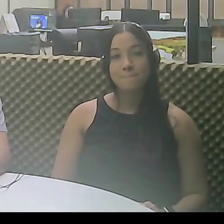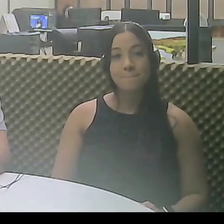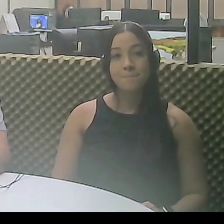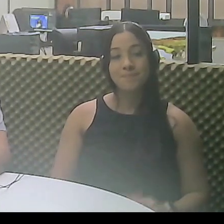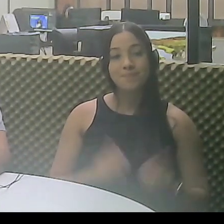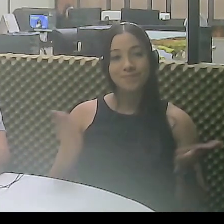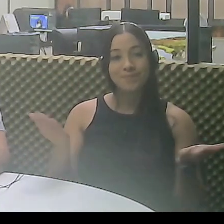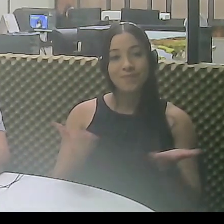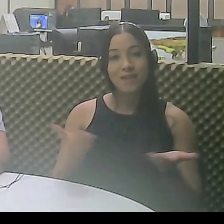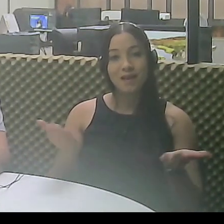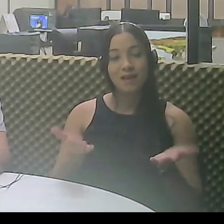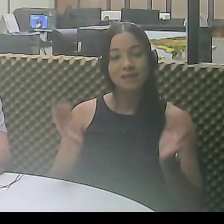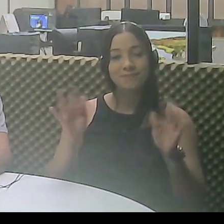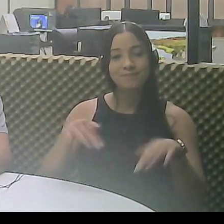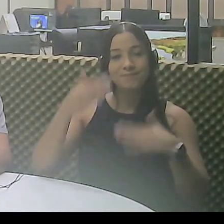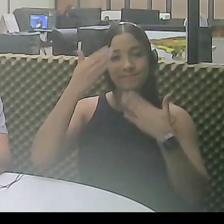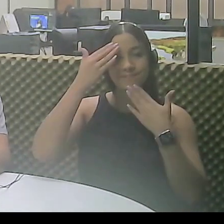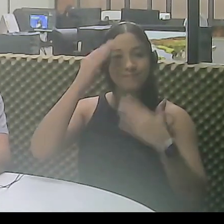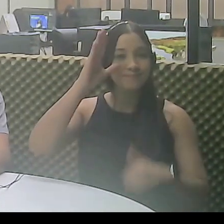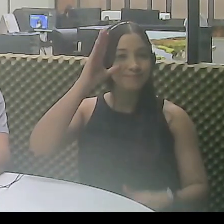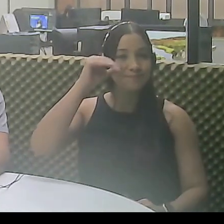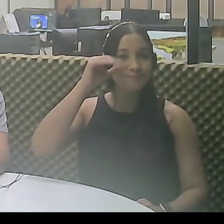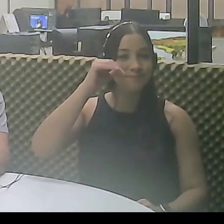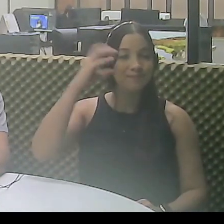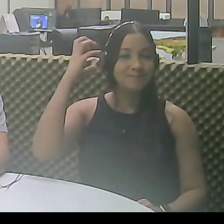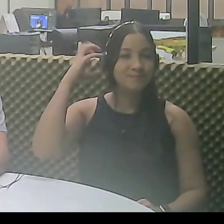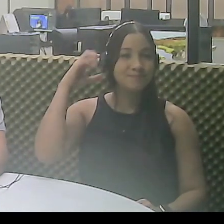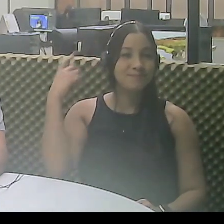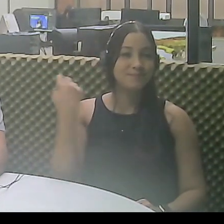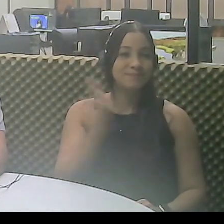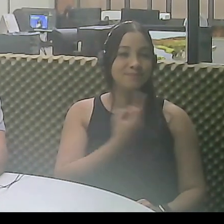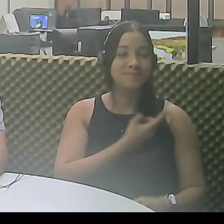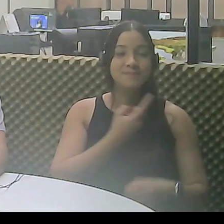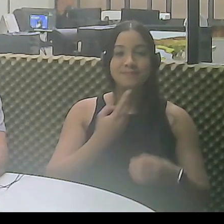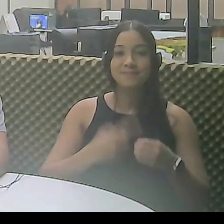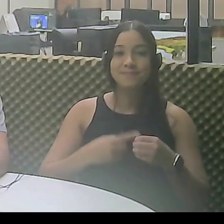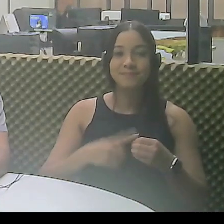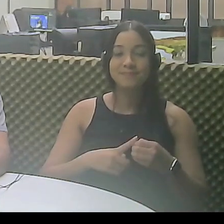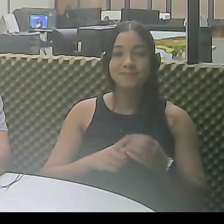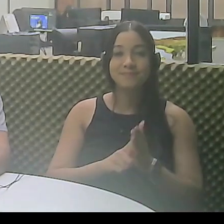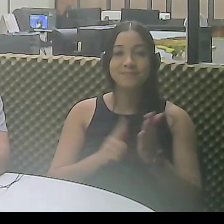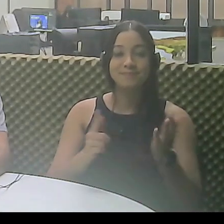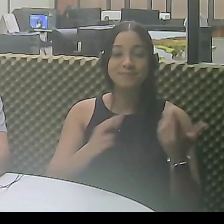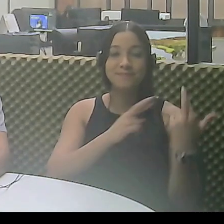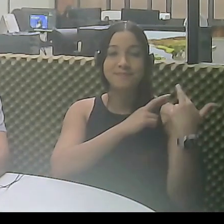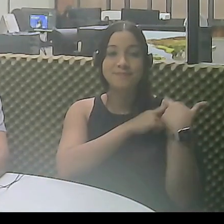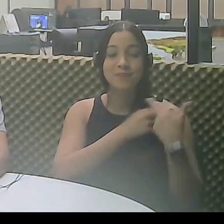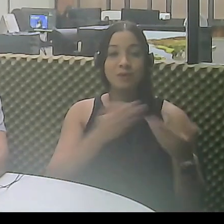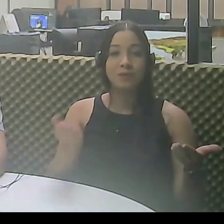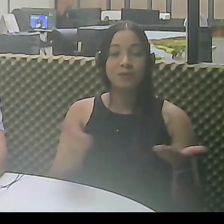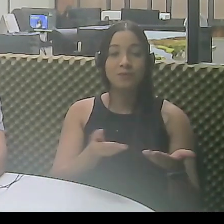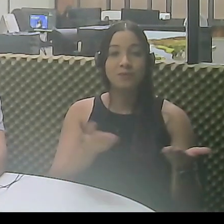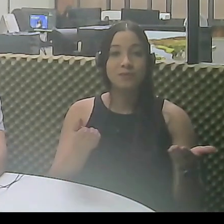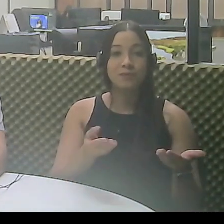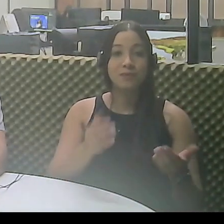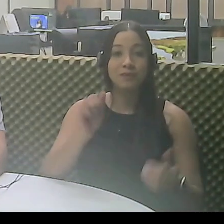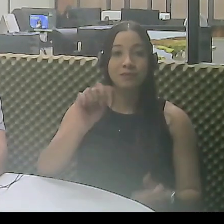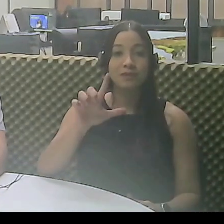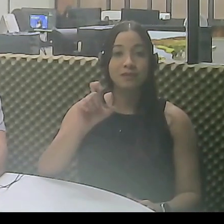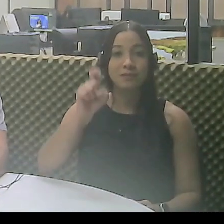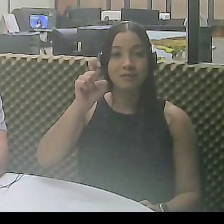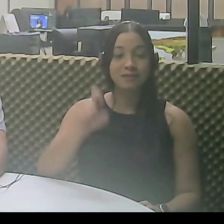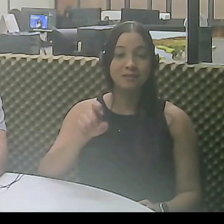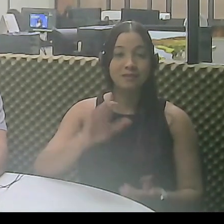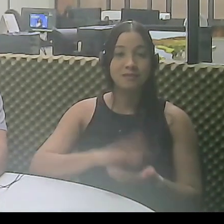notícias. A edição de hoje fica por aqui. Obrigado pela sua audiência, Rádio Nossa Cidade. Jornalista responsável pela edição, Alex